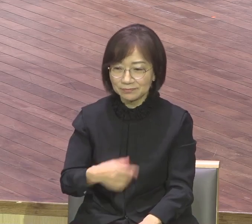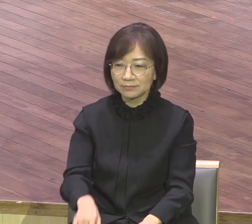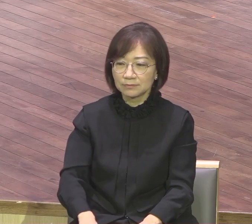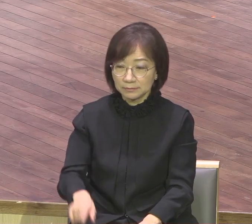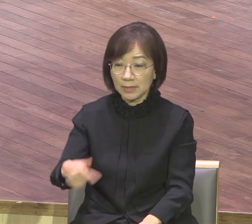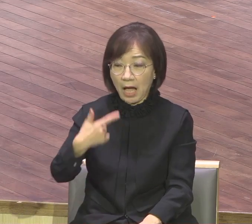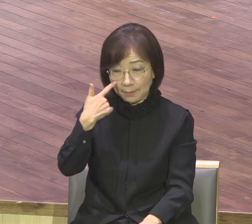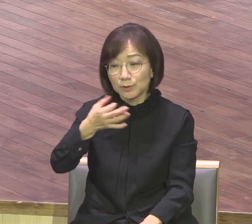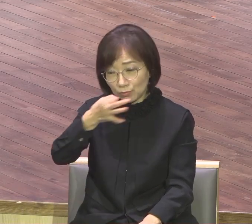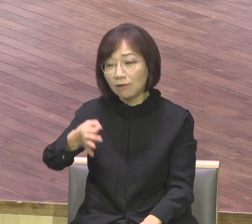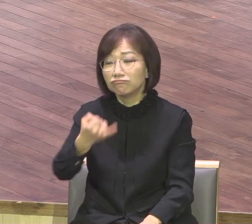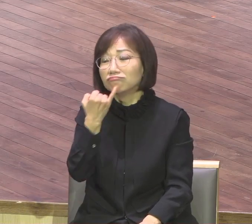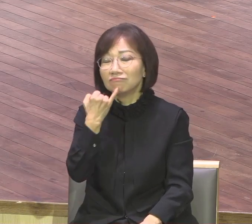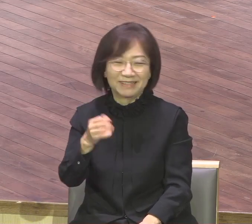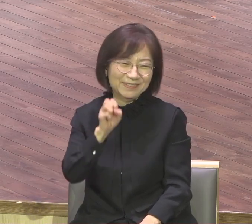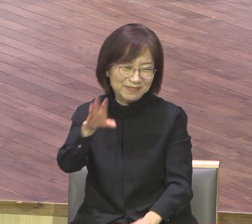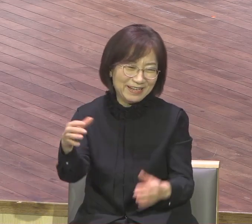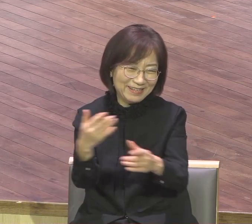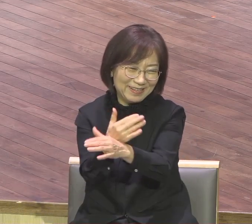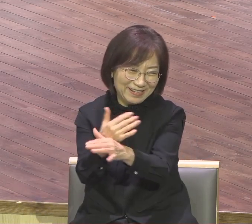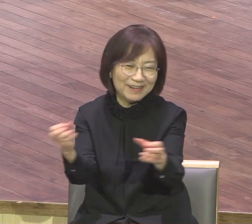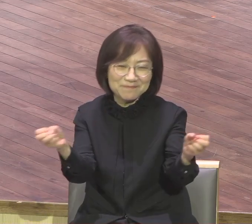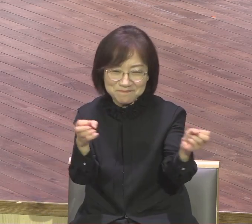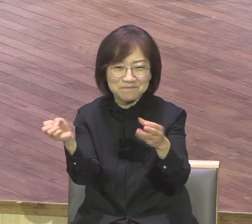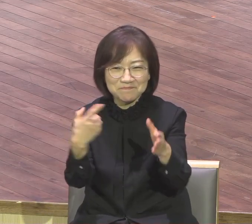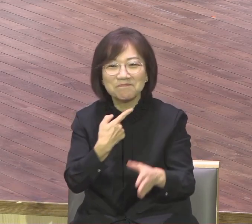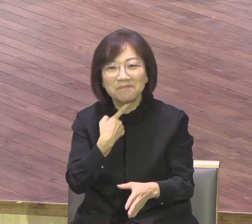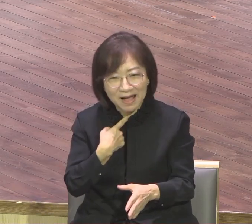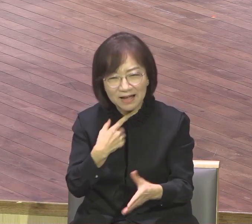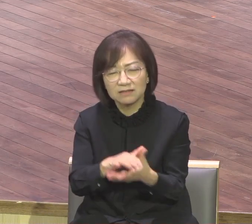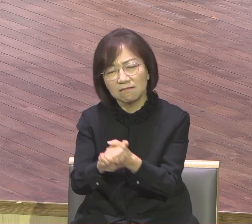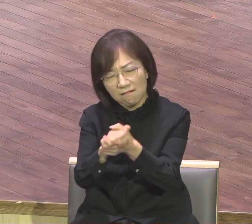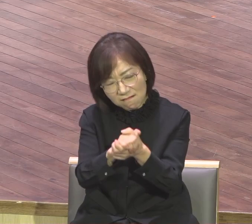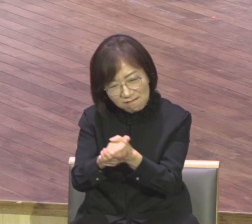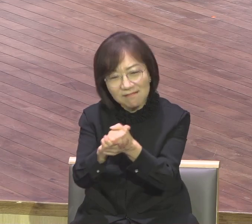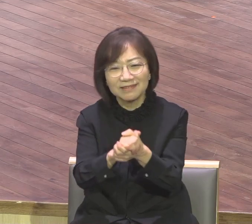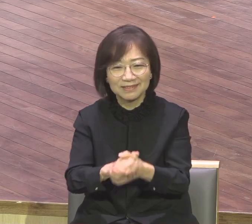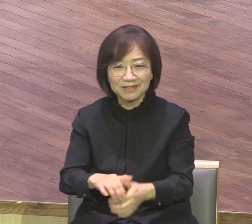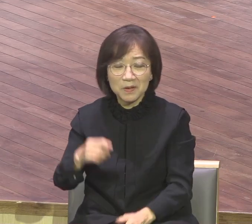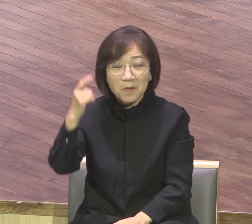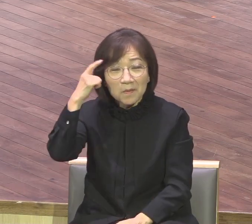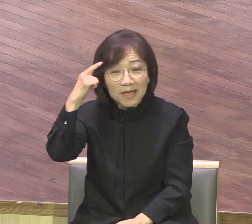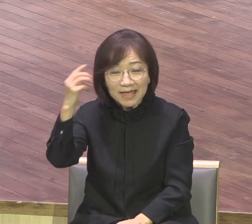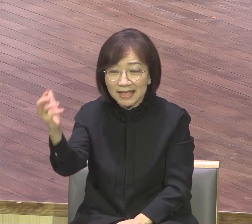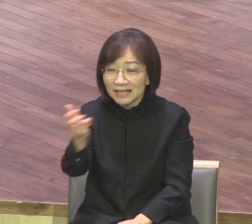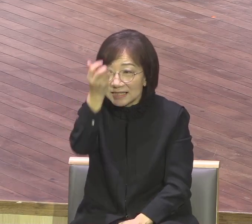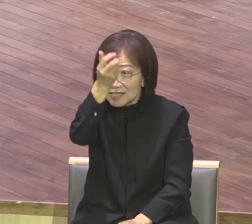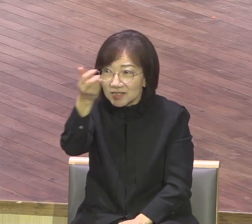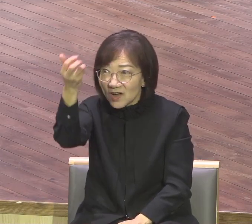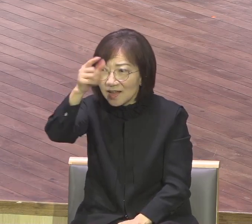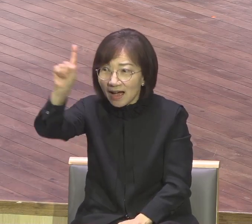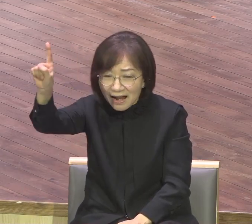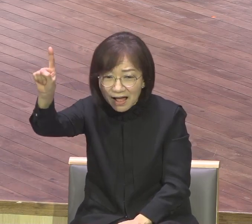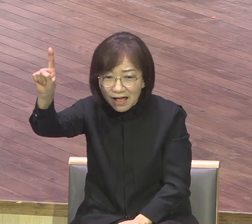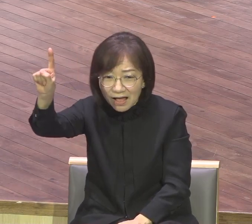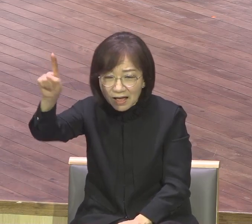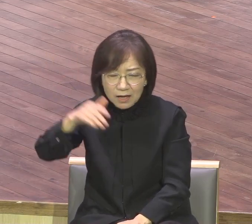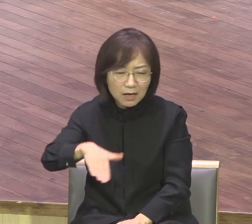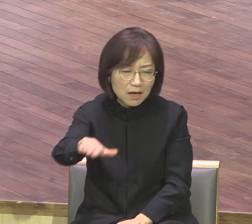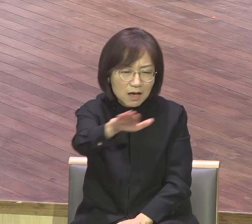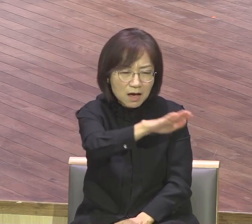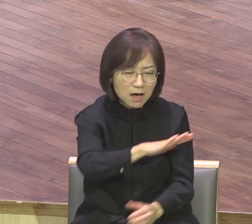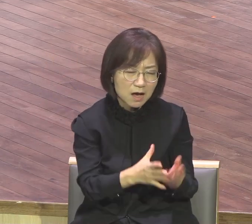아니라 말이요. Por eso Pablo no está diciendo hermano simplemente por ser hermano. 한 성령으로 우리가 거듭나지 않았냐? Somos un